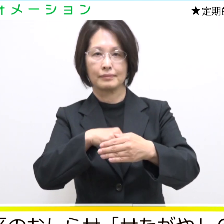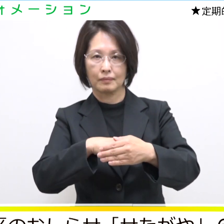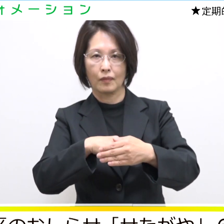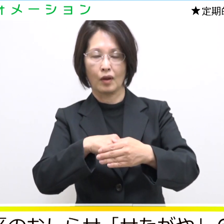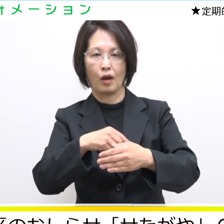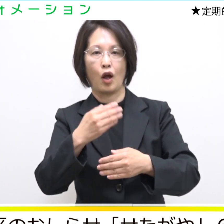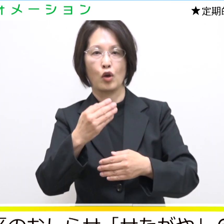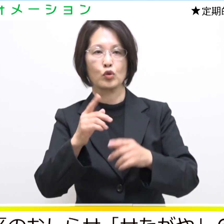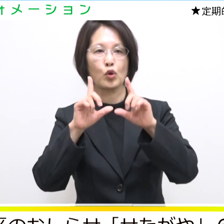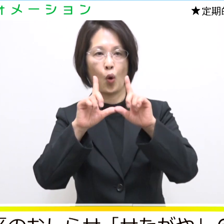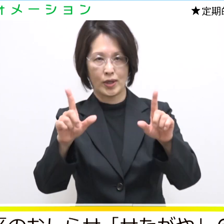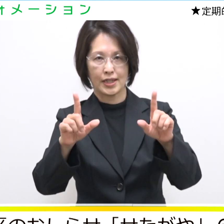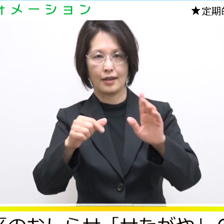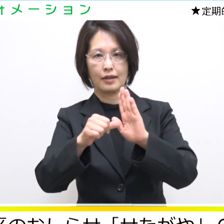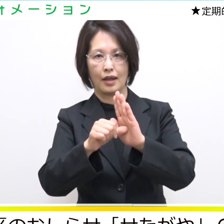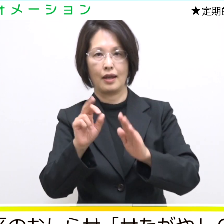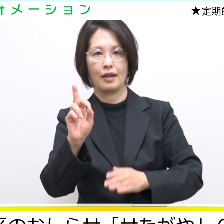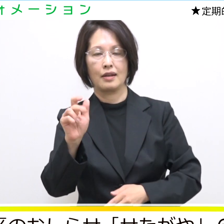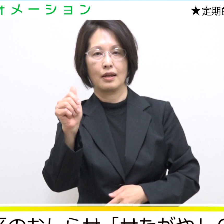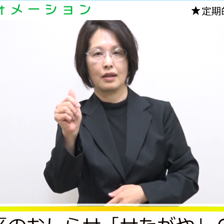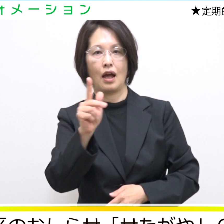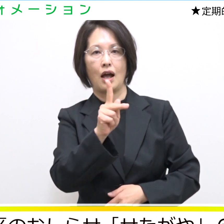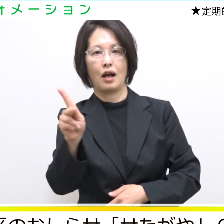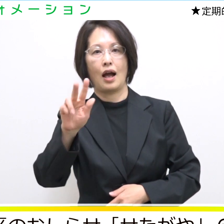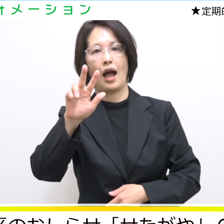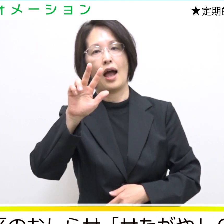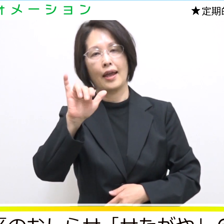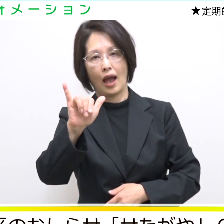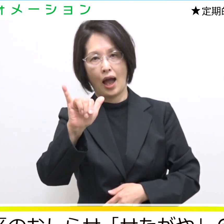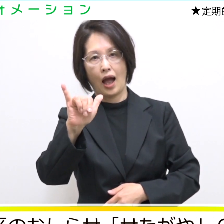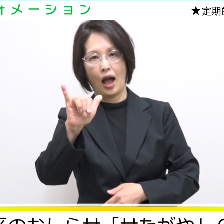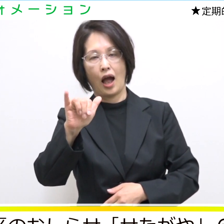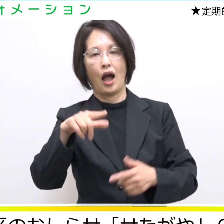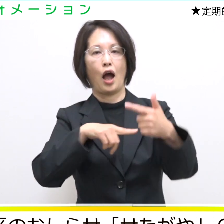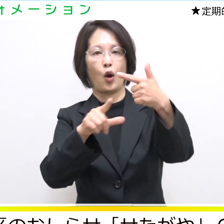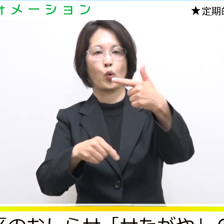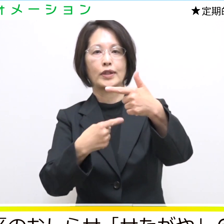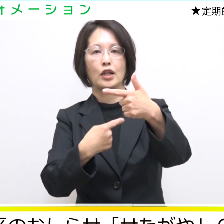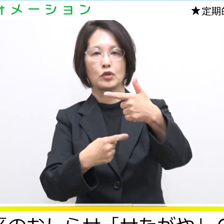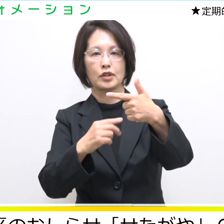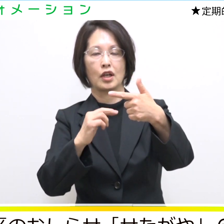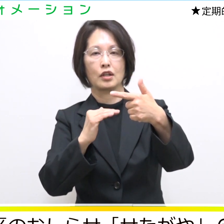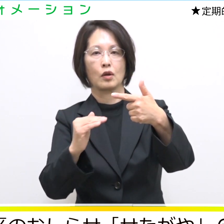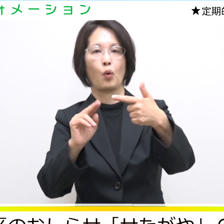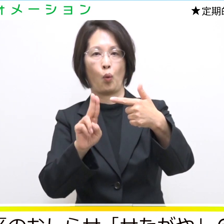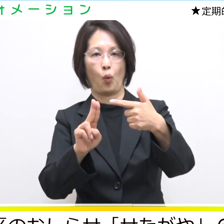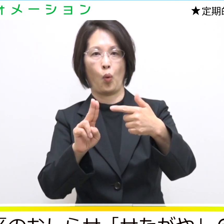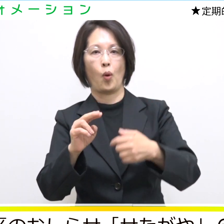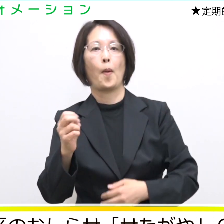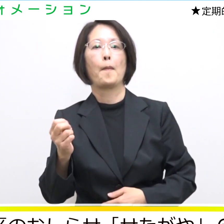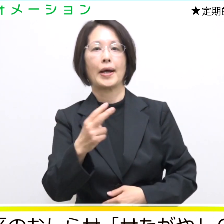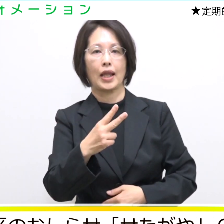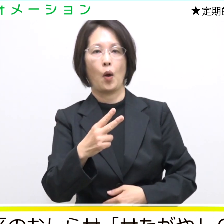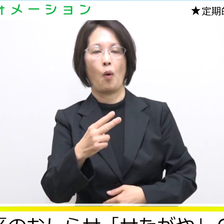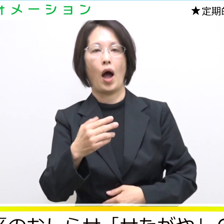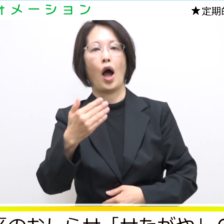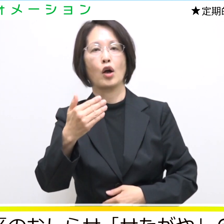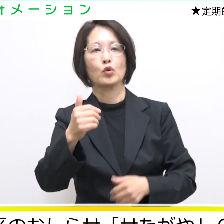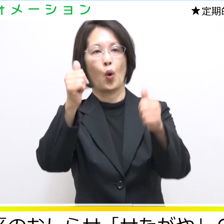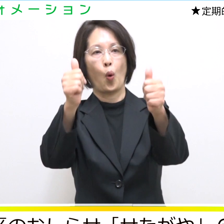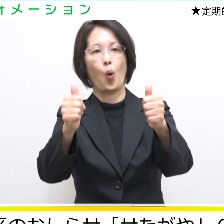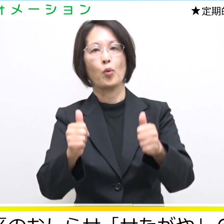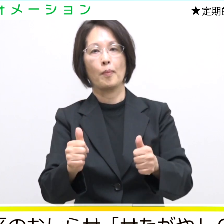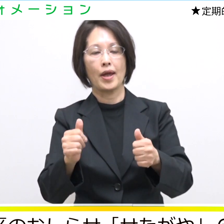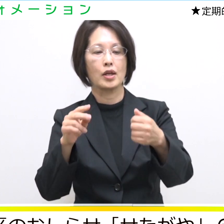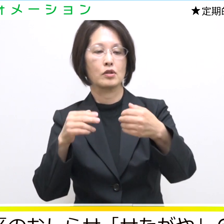知らせ世田谷6月1日号または区のホームページ